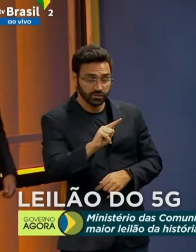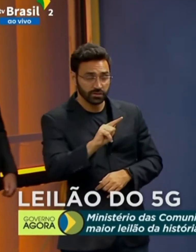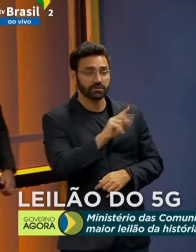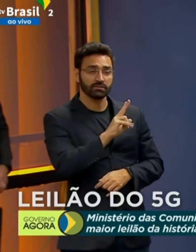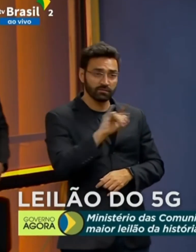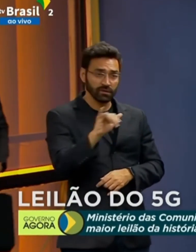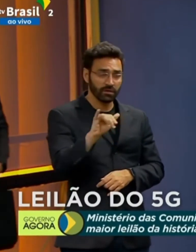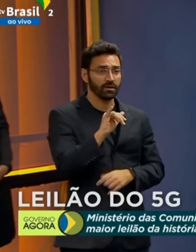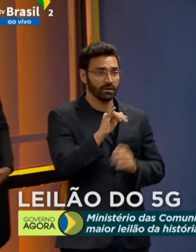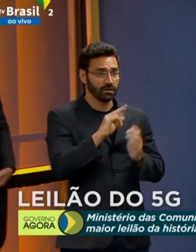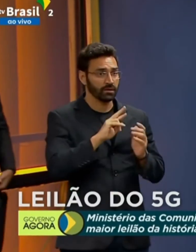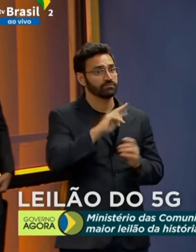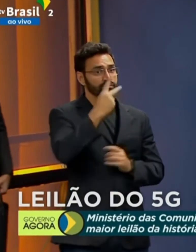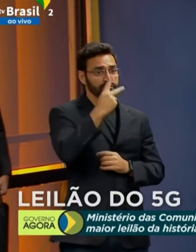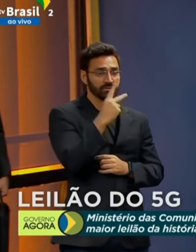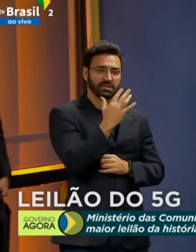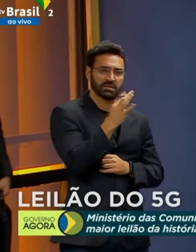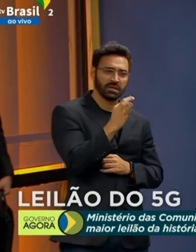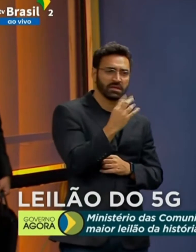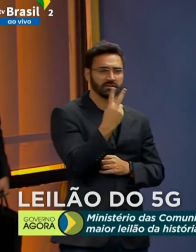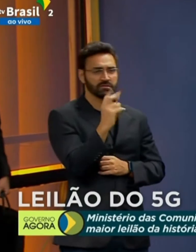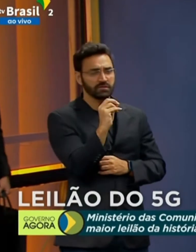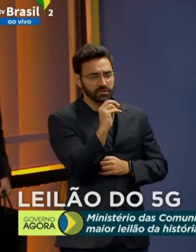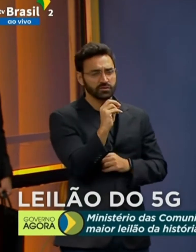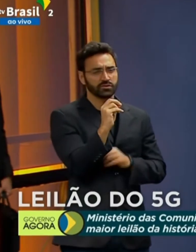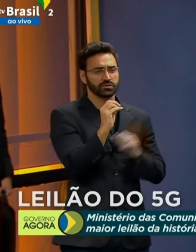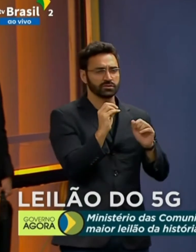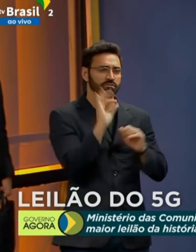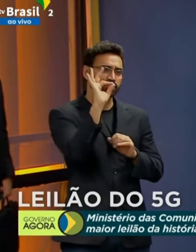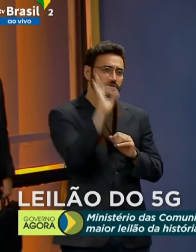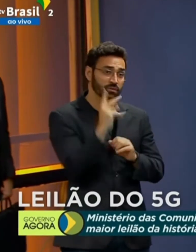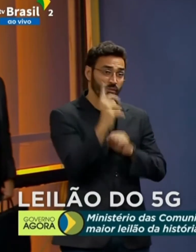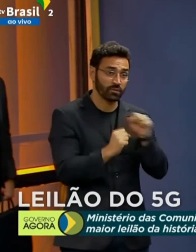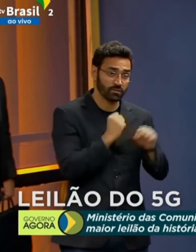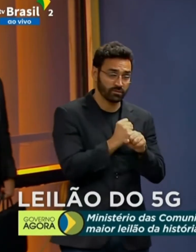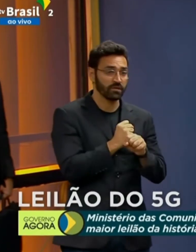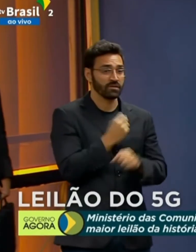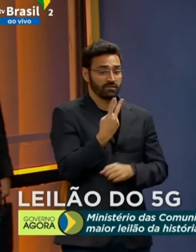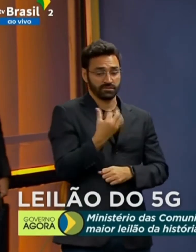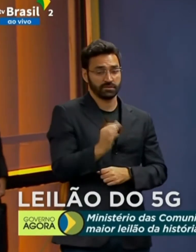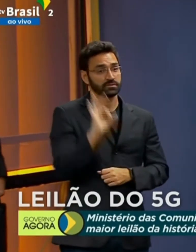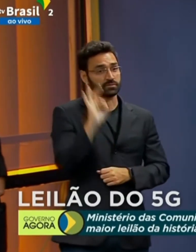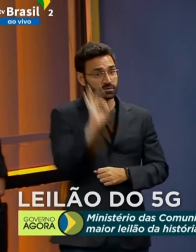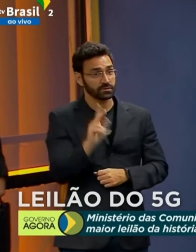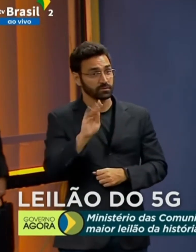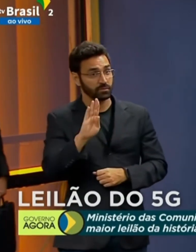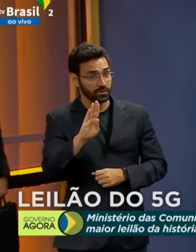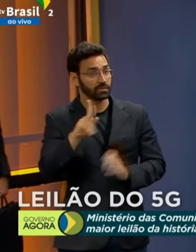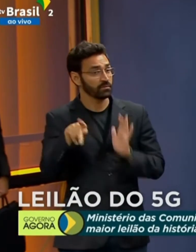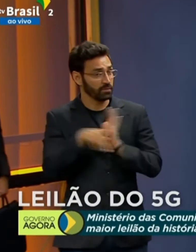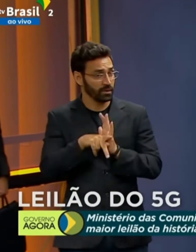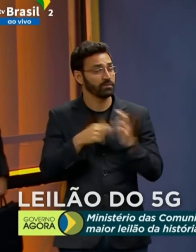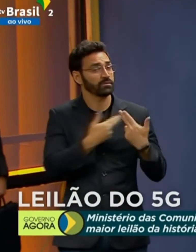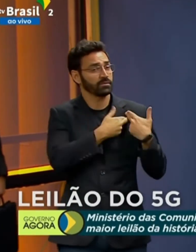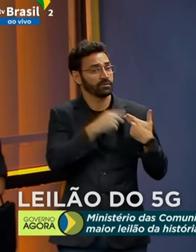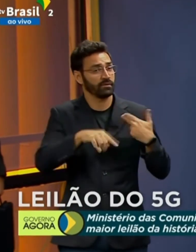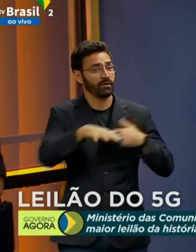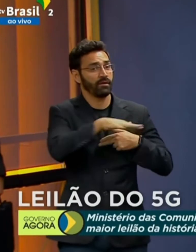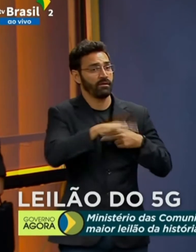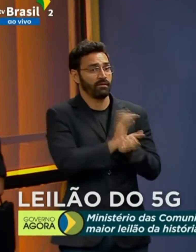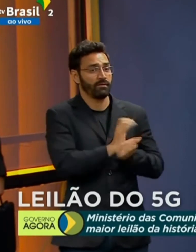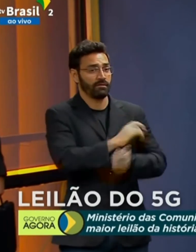dez e vinte por cento presente ao ano um e vinte e seis por cento do PIB brasileiro vendo água